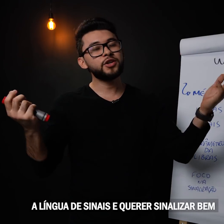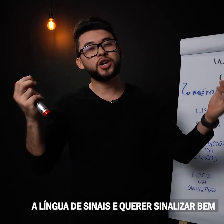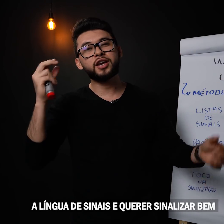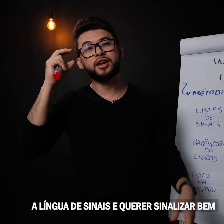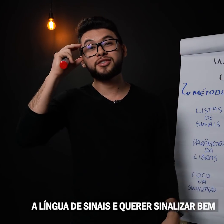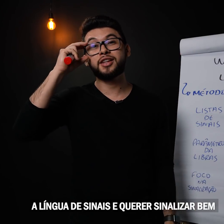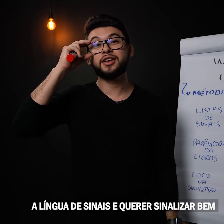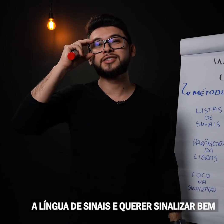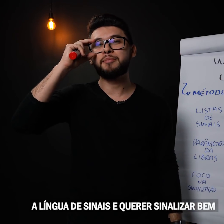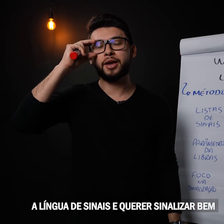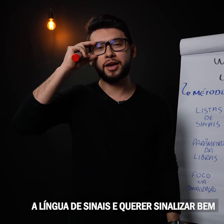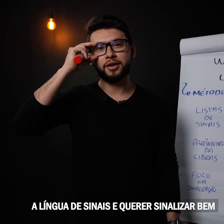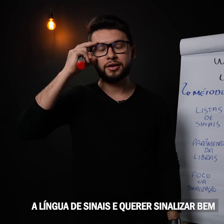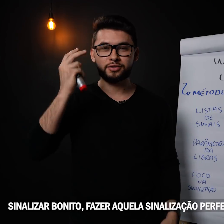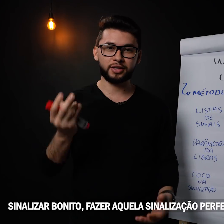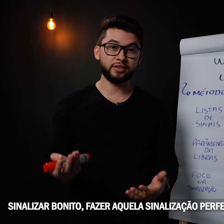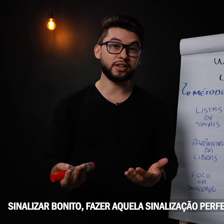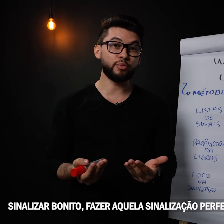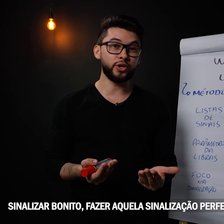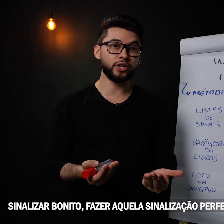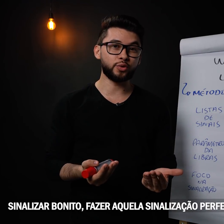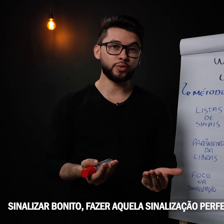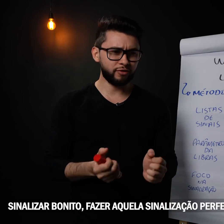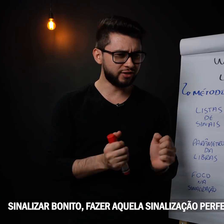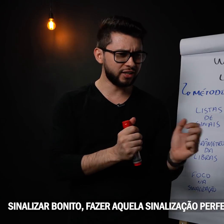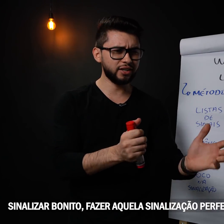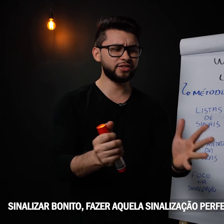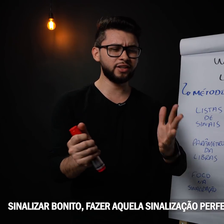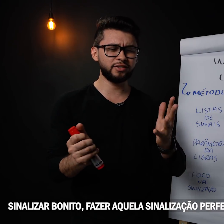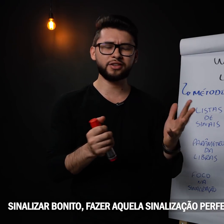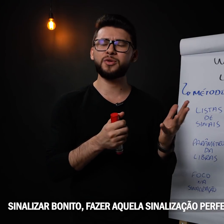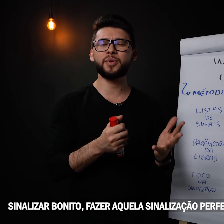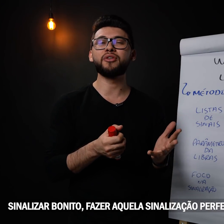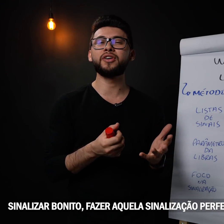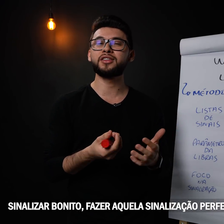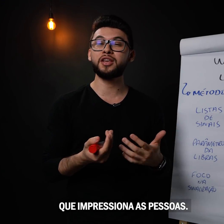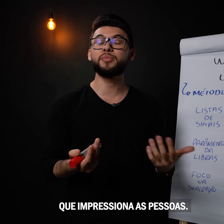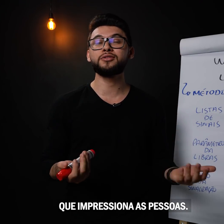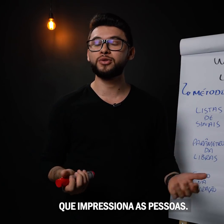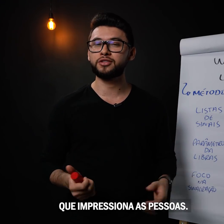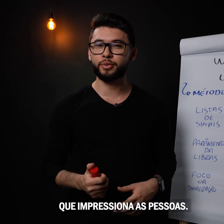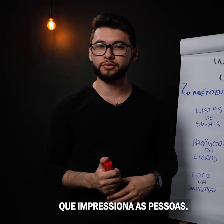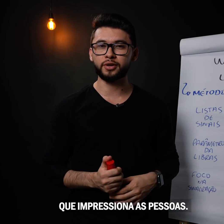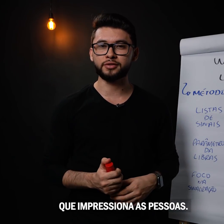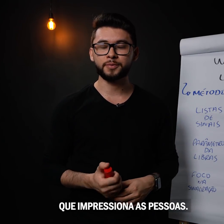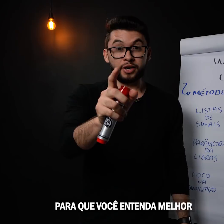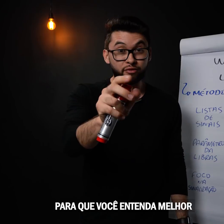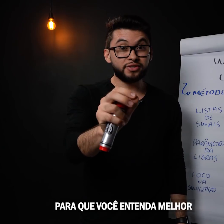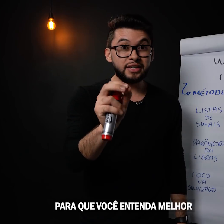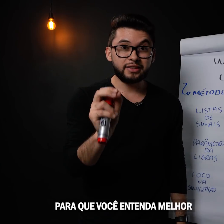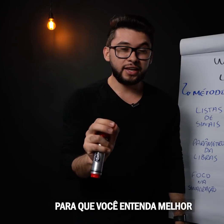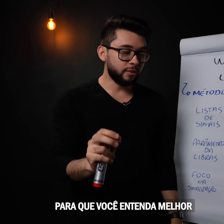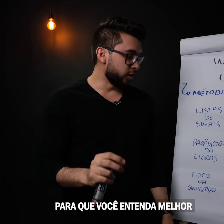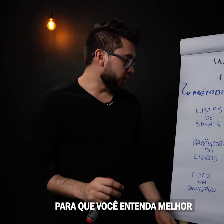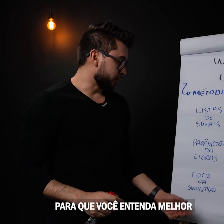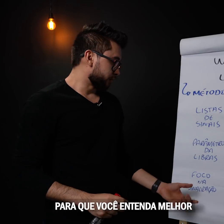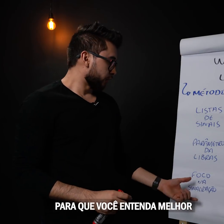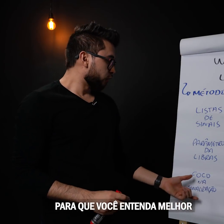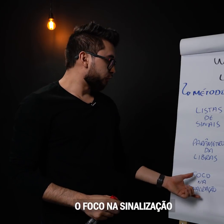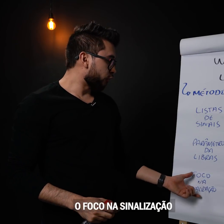já querer sinalizar bem, sinalizar bonito, fazer aquela sinalização perfeita que impressiona as pessoas. Para que você entenda melhor, o foco